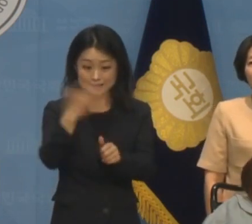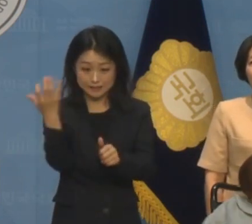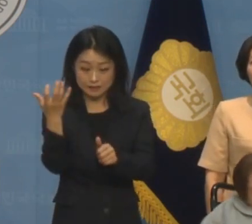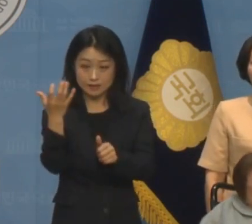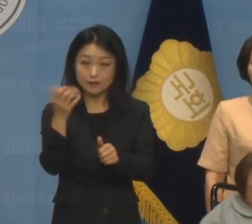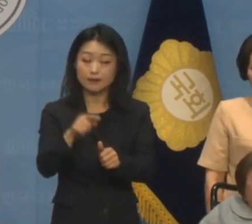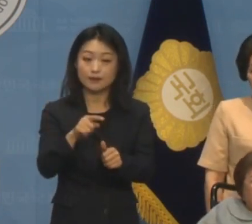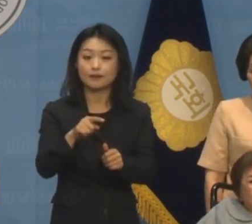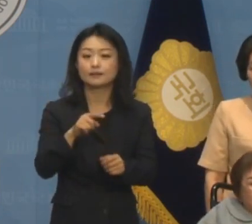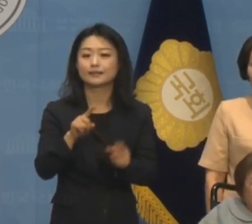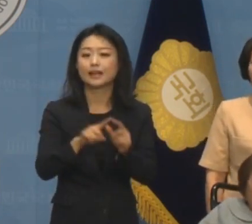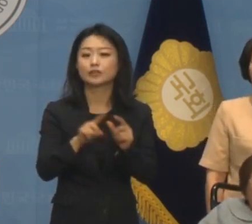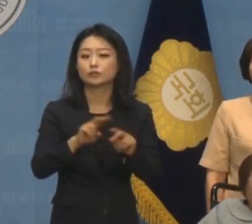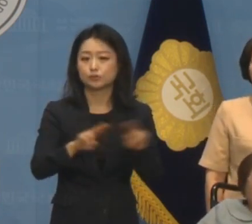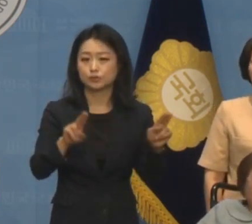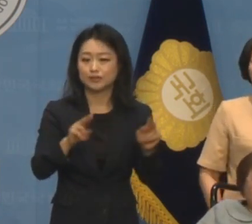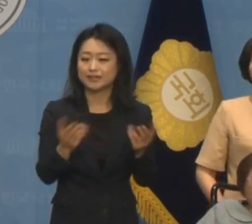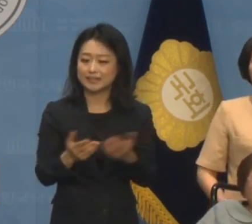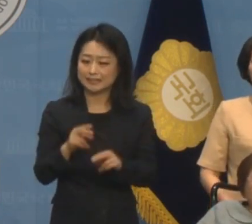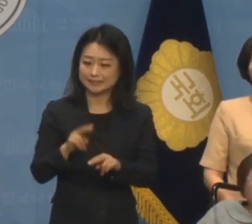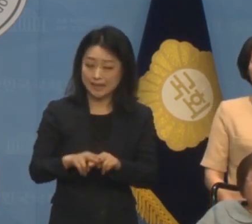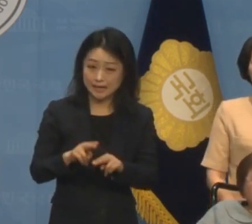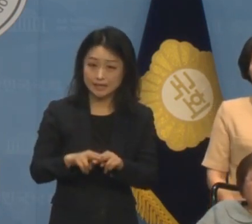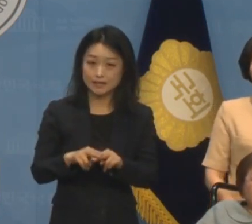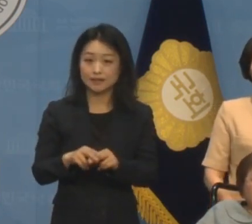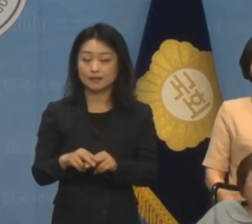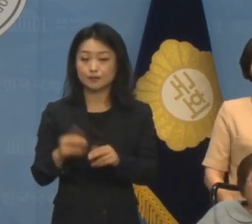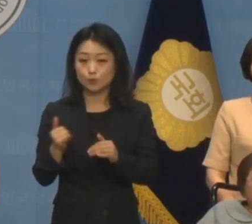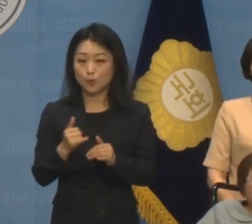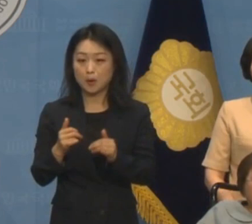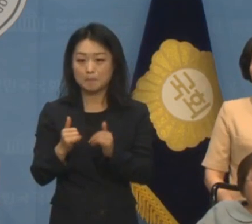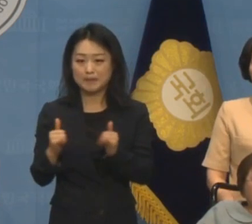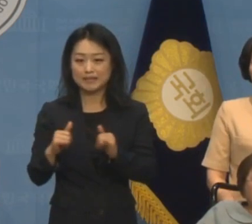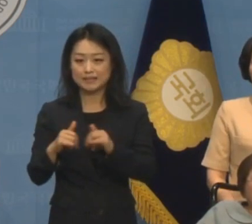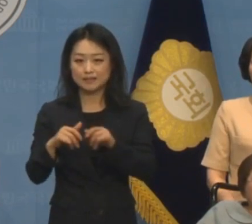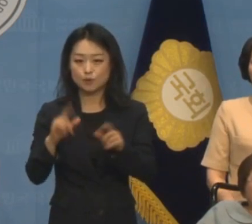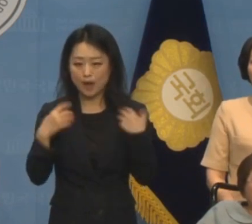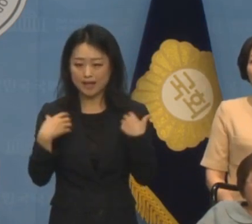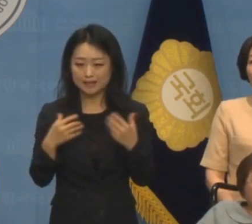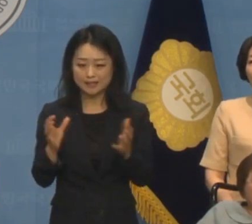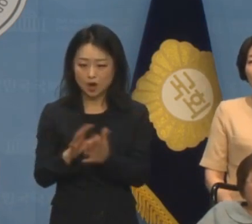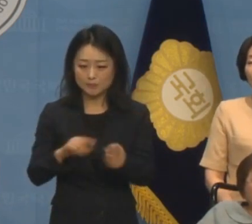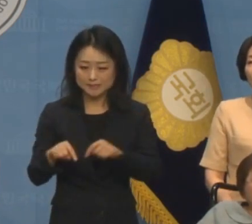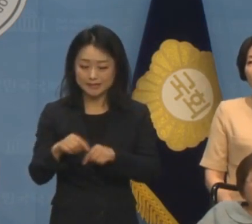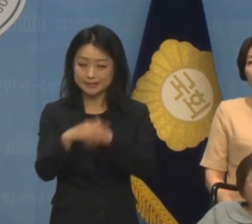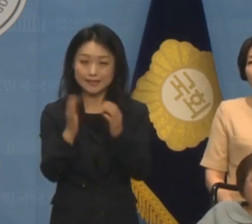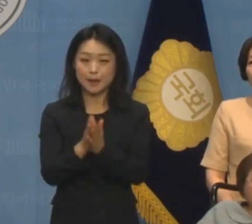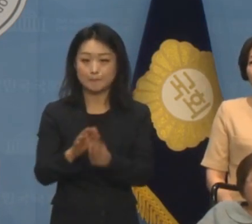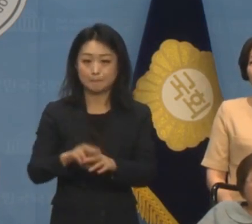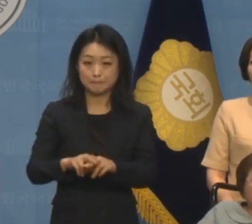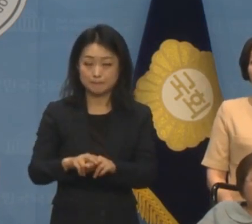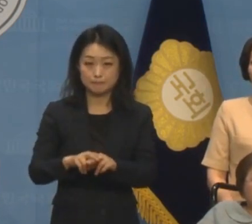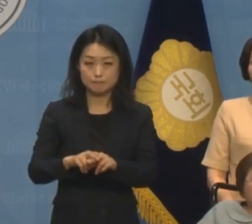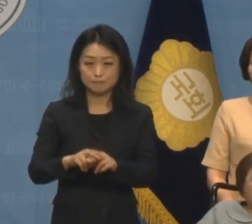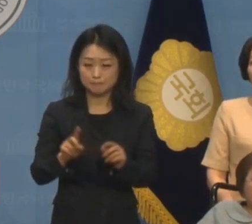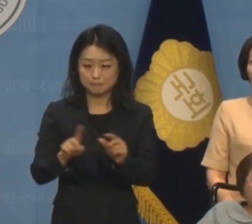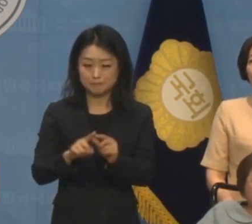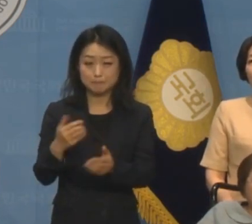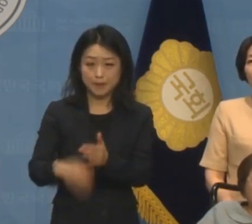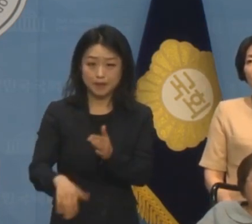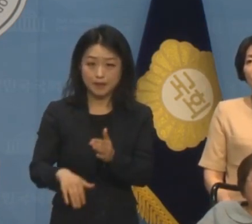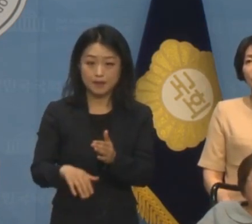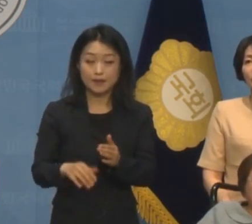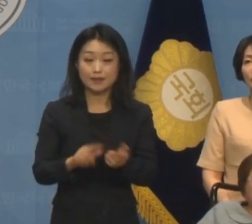일자리, 민관협의체 등도 모두 제외했을 뿐만 아니라 장애인 거주시설이 정의가